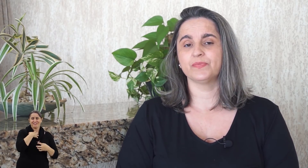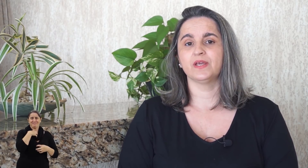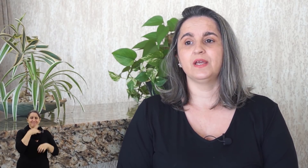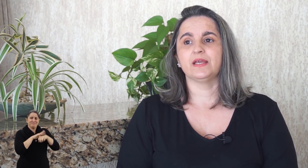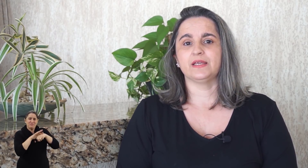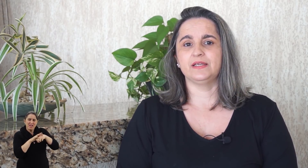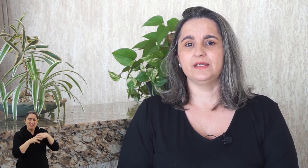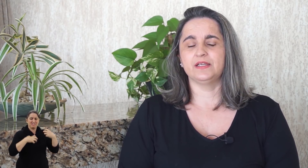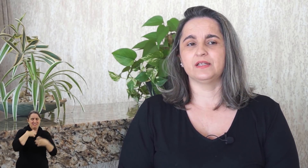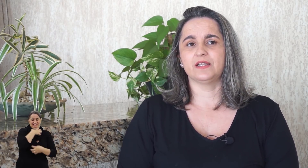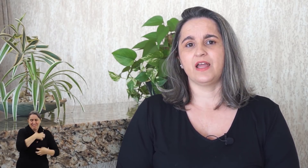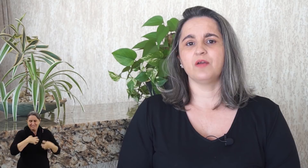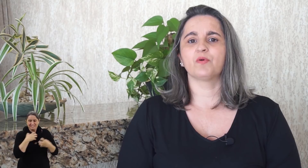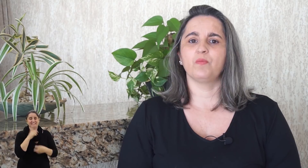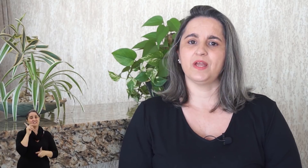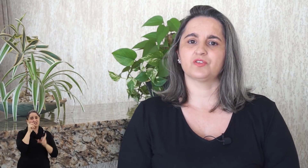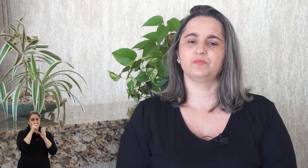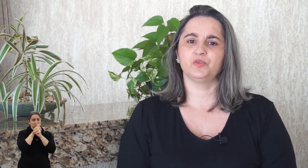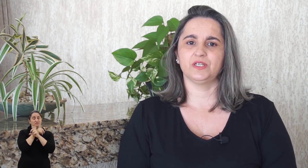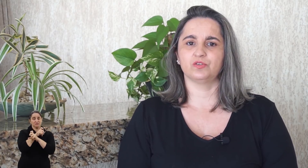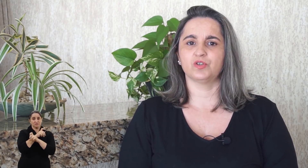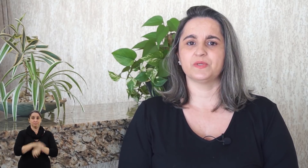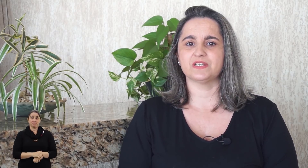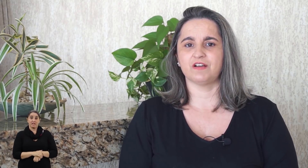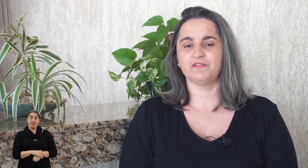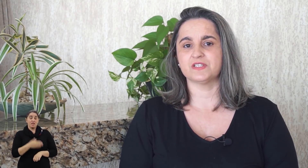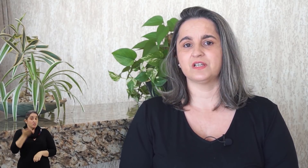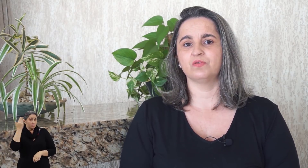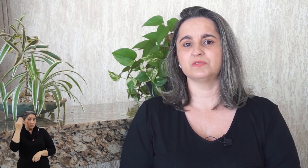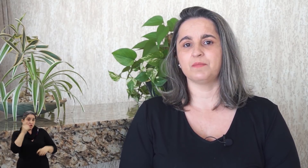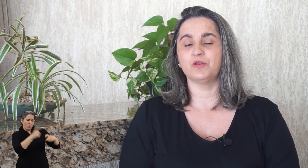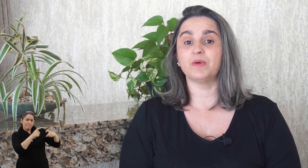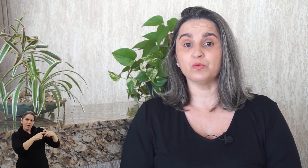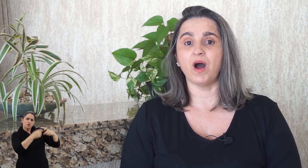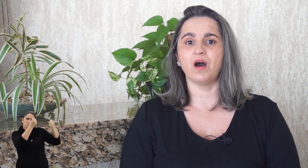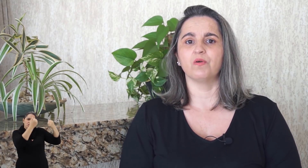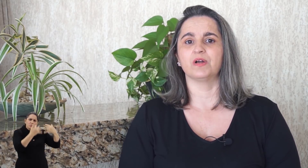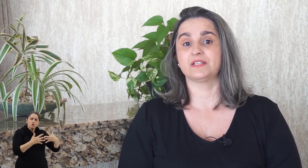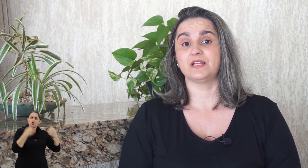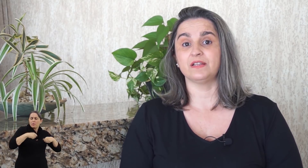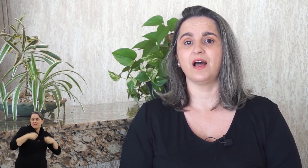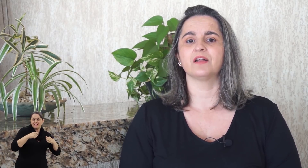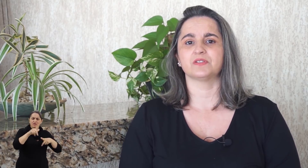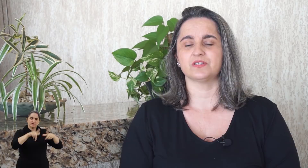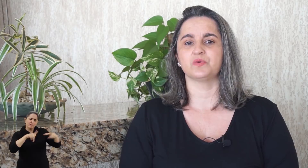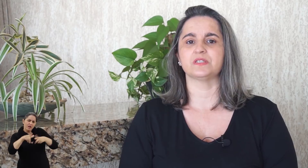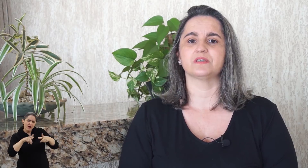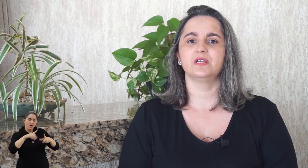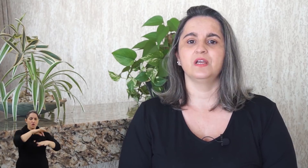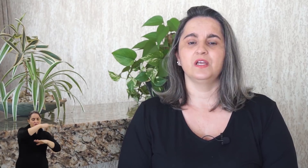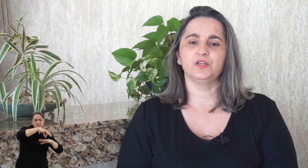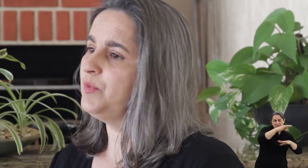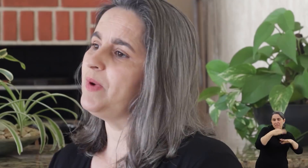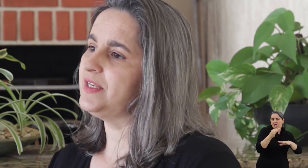pânico. E na época o médico me orientou que eu precisava fazer algum trabalho manual, artesanato, essas